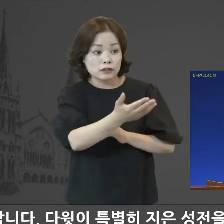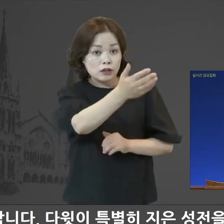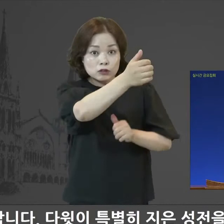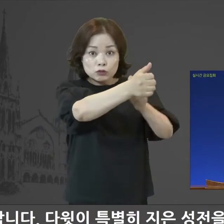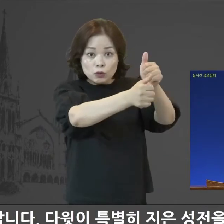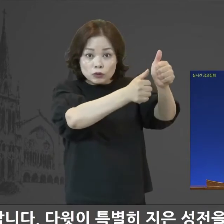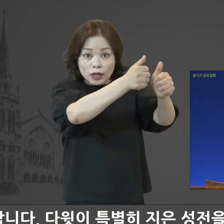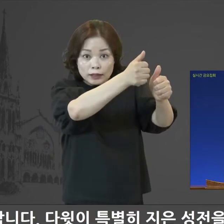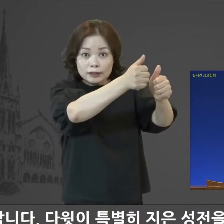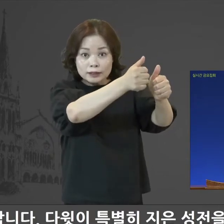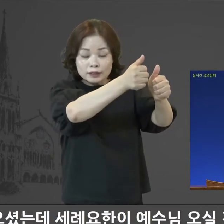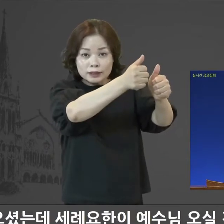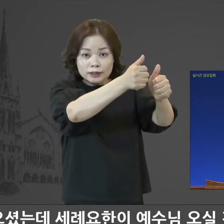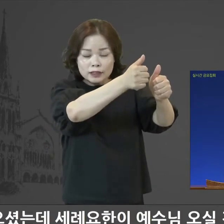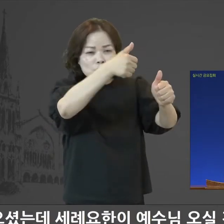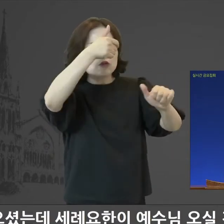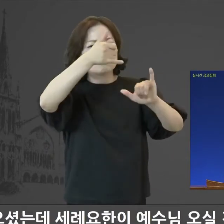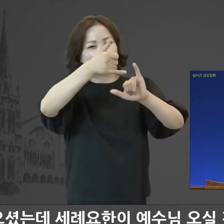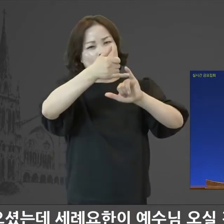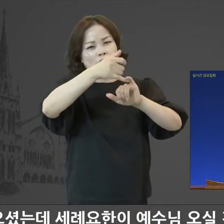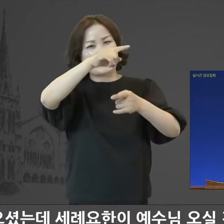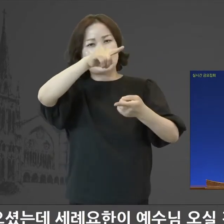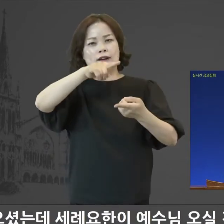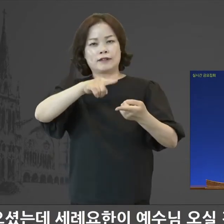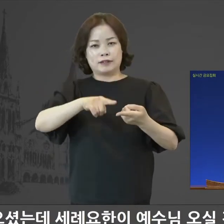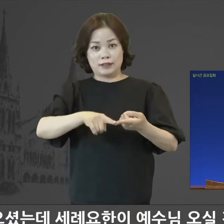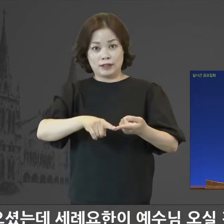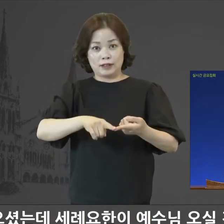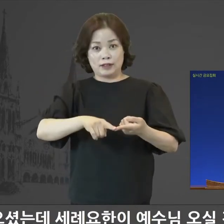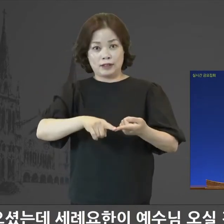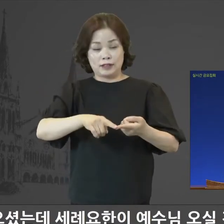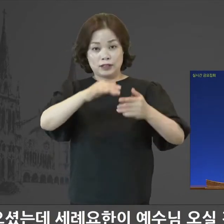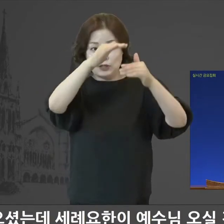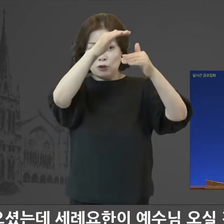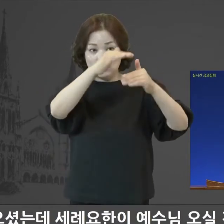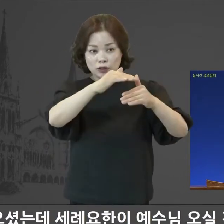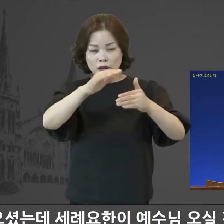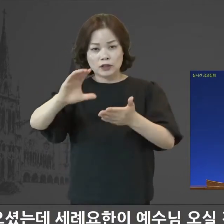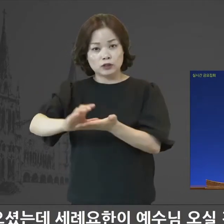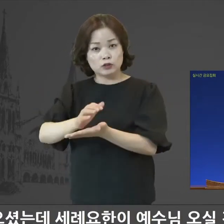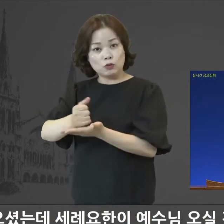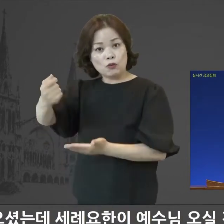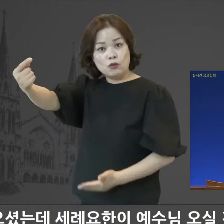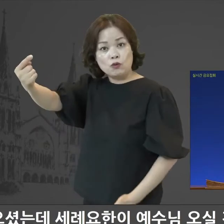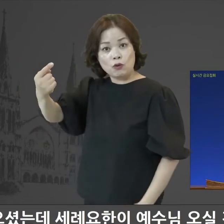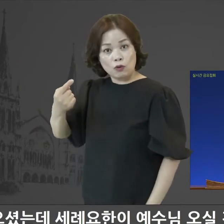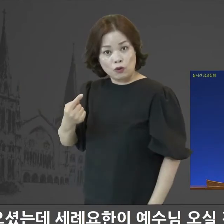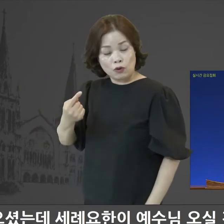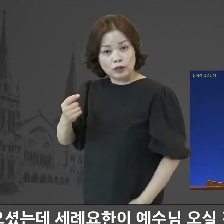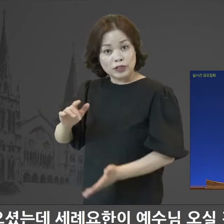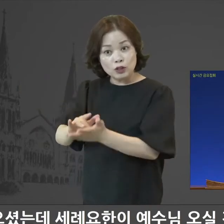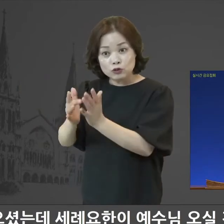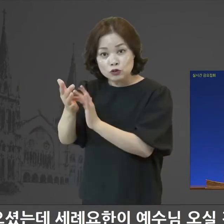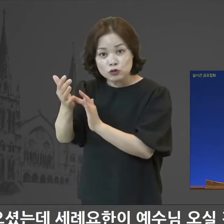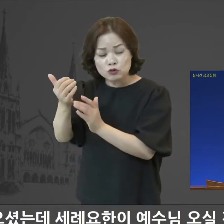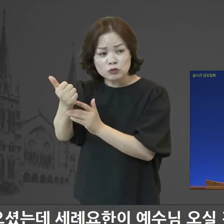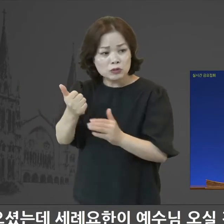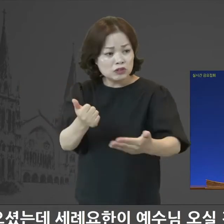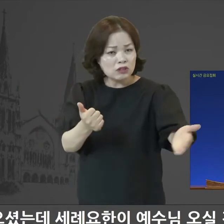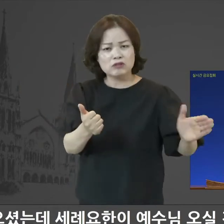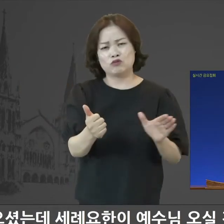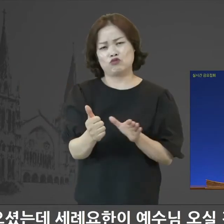조상들이 구약에 예언되어 있는 메시아가 이 땅에 왔는데 그 예수를